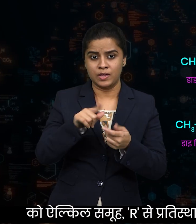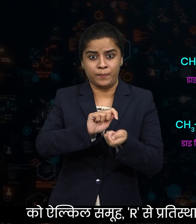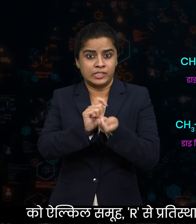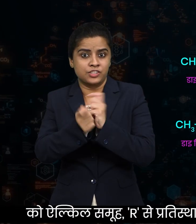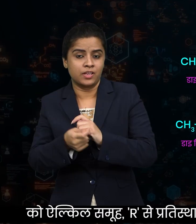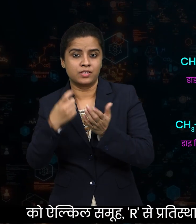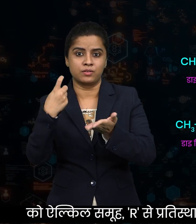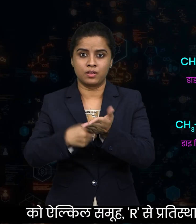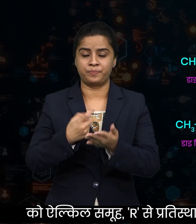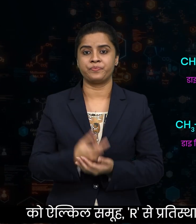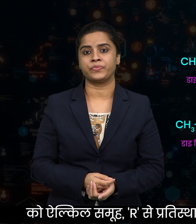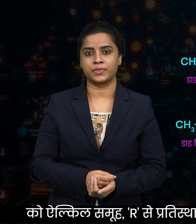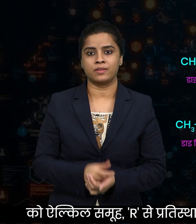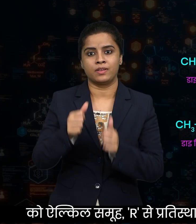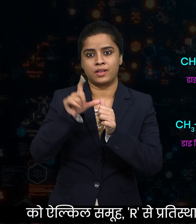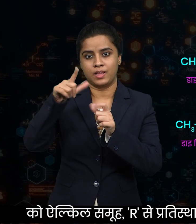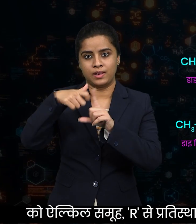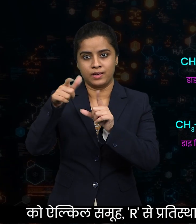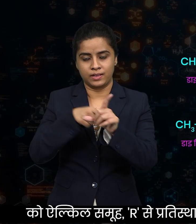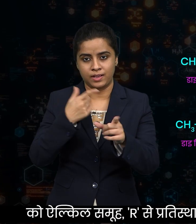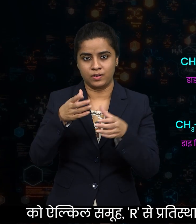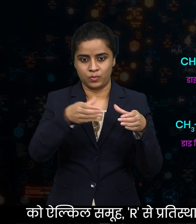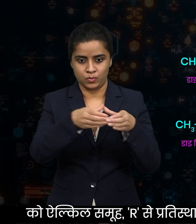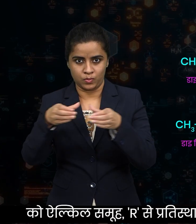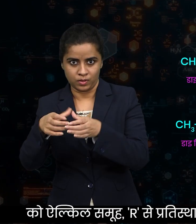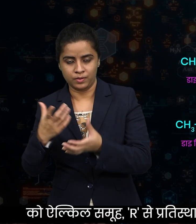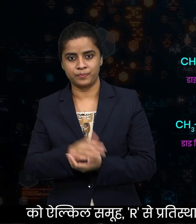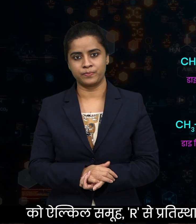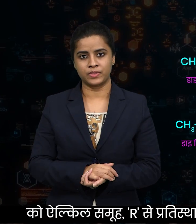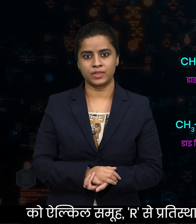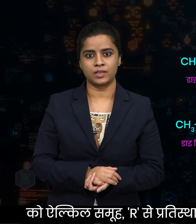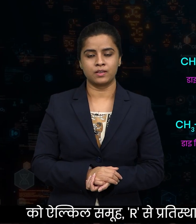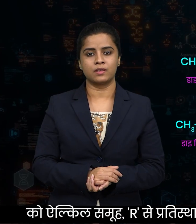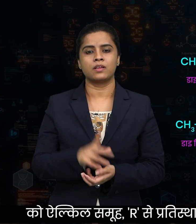से प्रतिस्थापित किया जाता है तो यौगिक ईथर प्राप्त होते हैं।